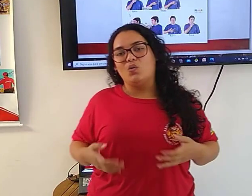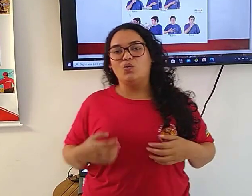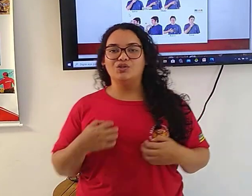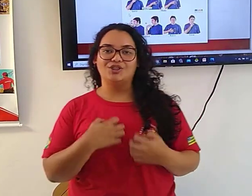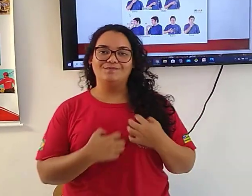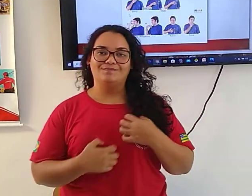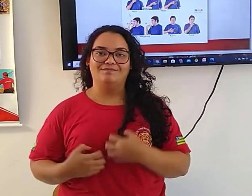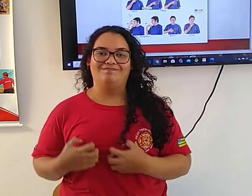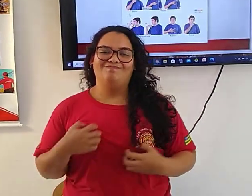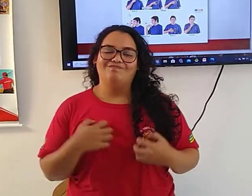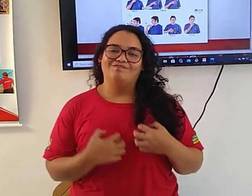hoje.